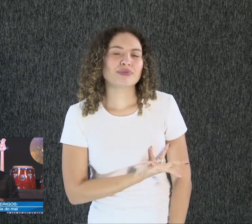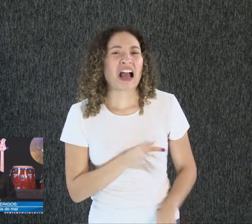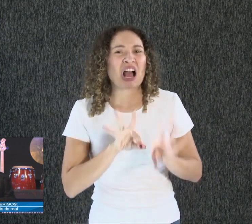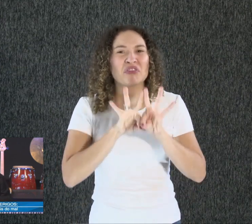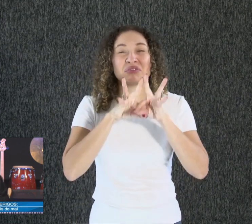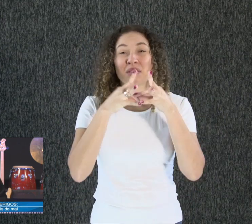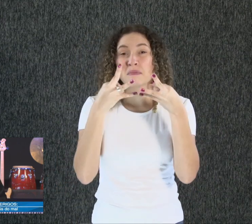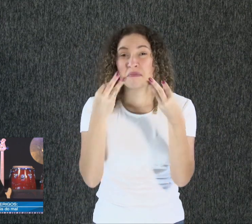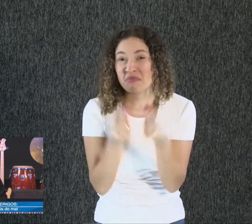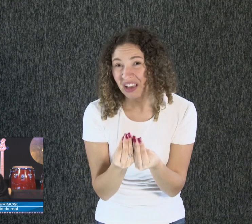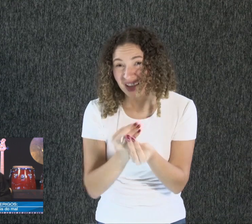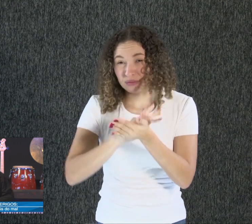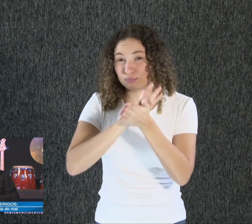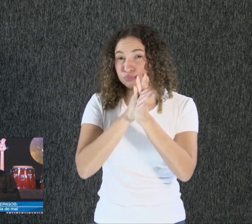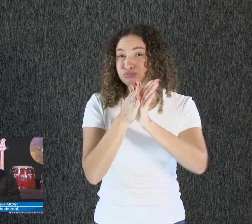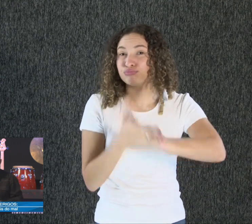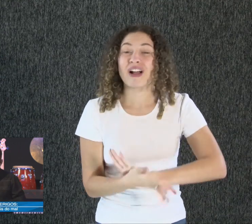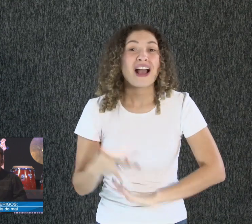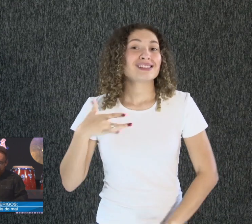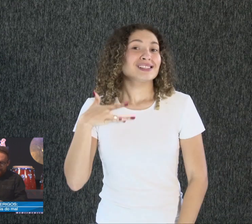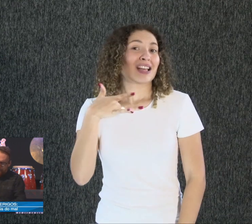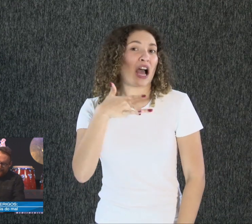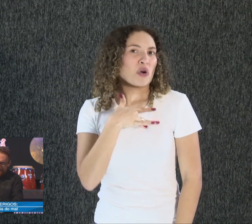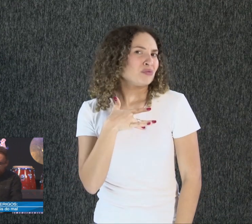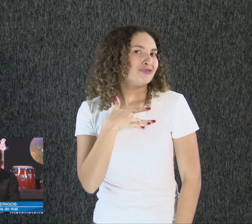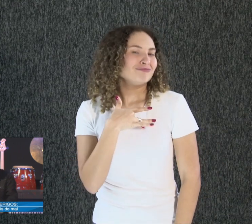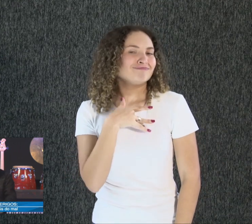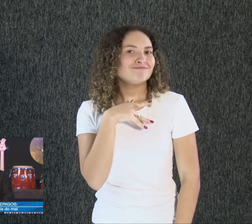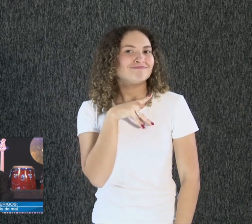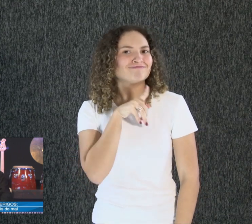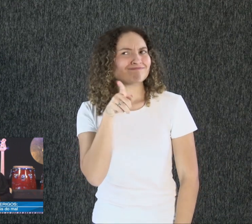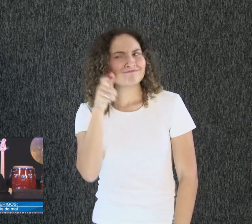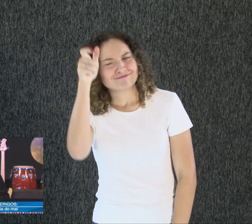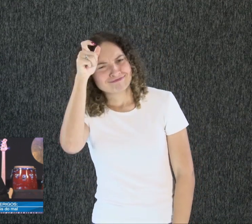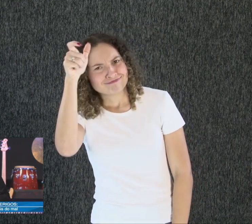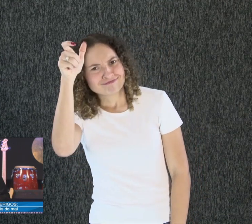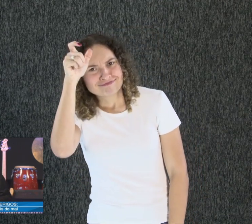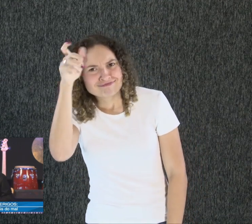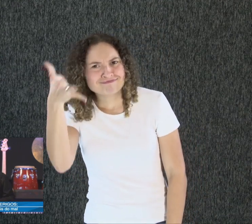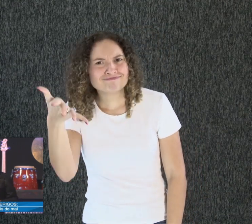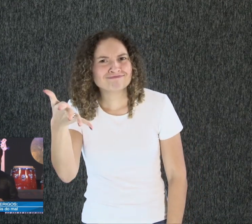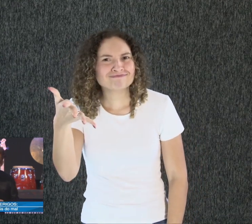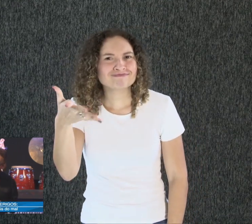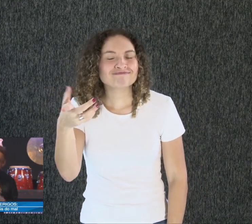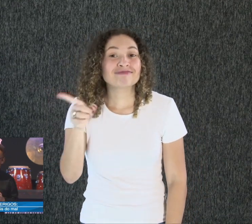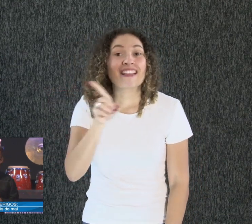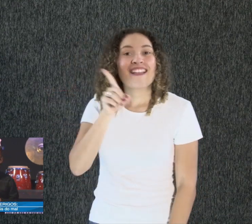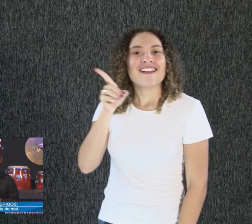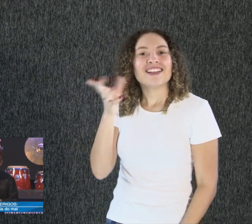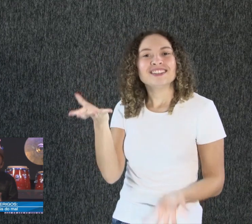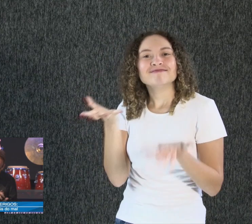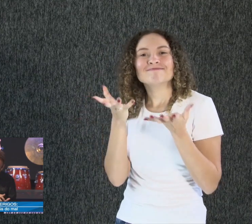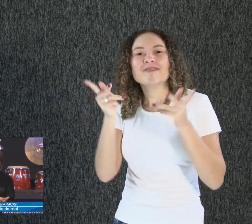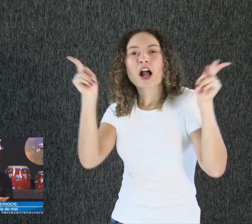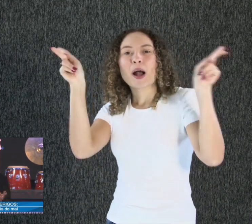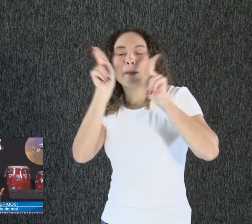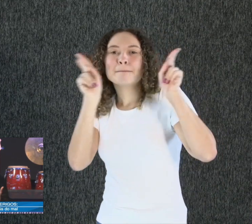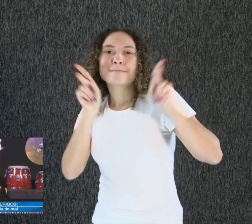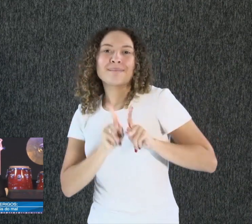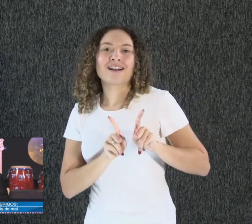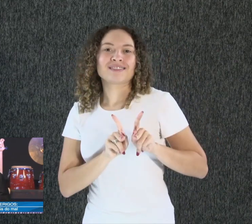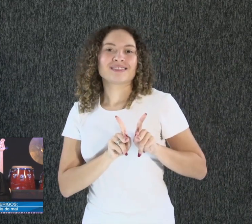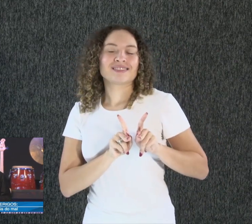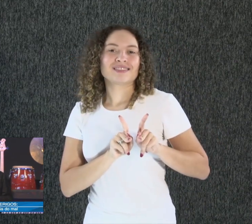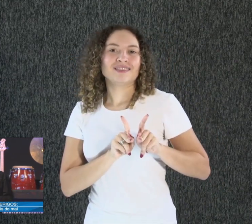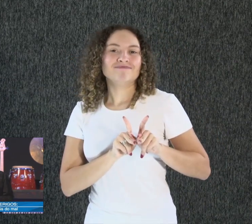quer destruir a sua casa, a sua família, a sua saúde, os seus filhos, as suas finanças. Ele quer tirar a